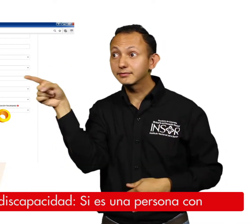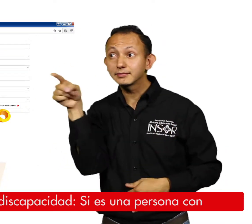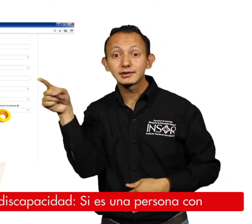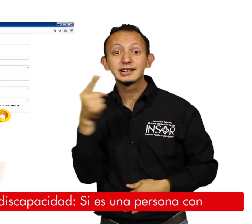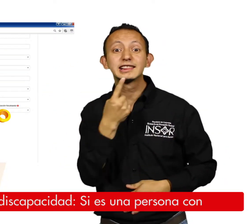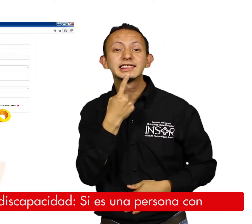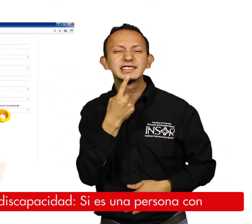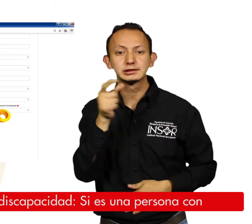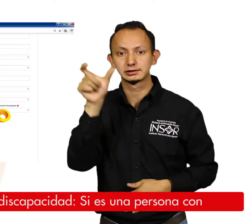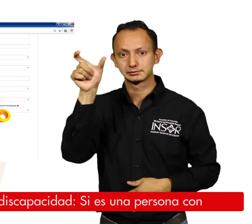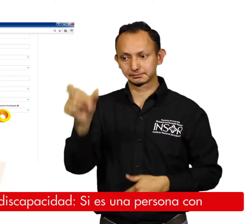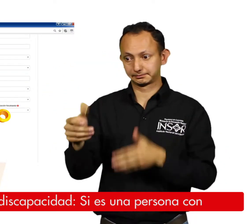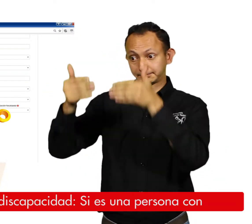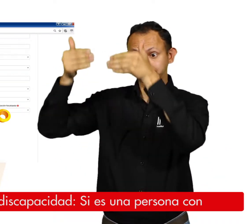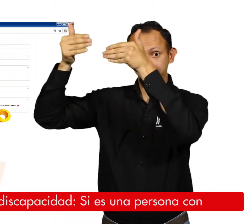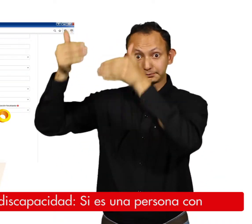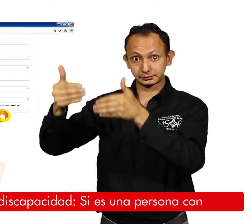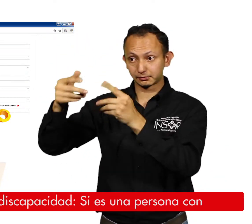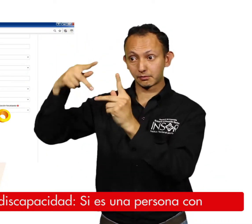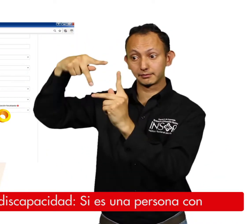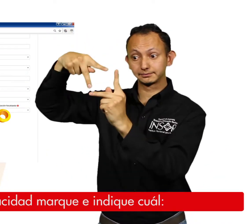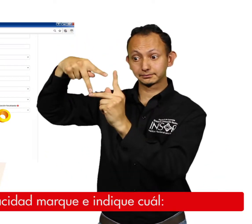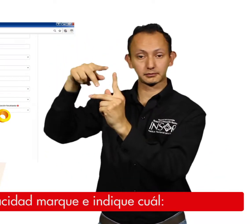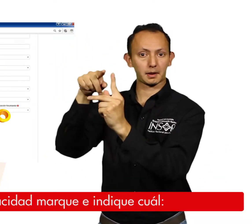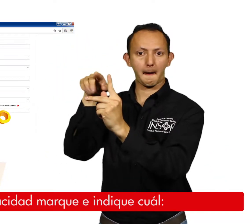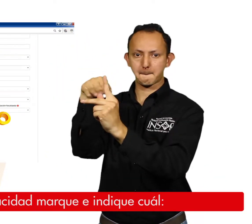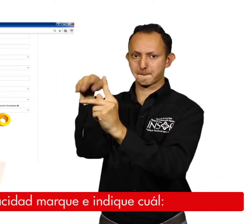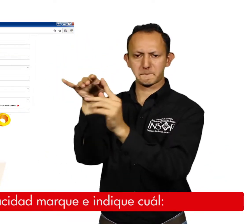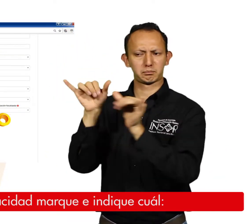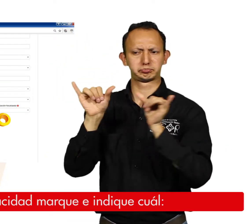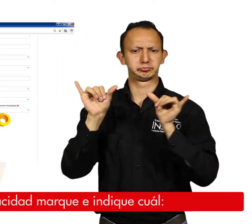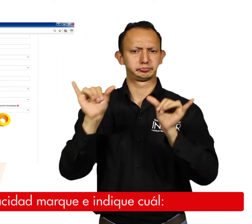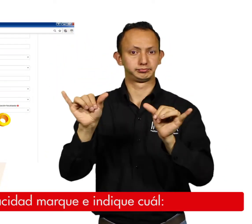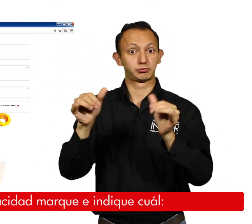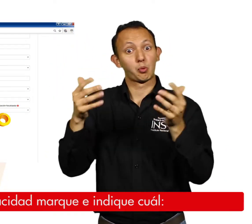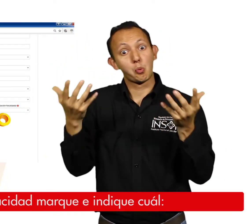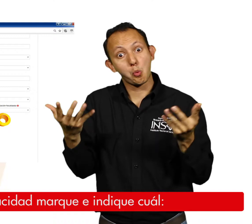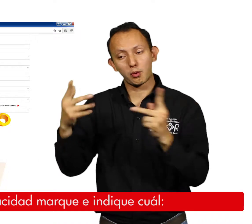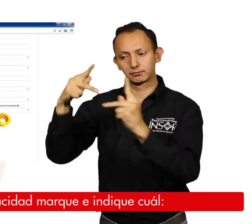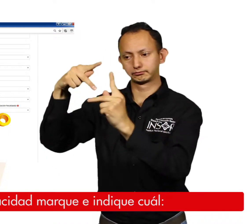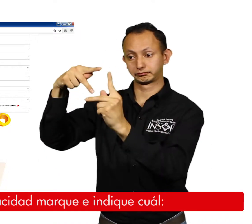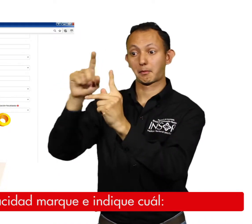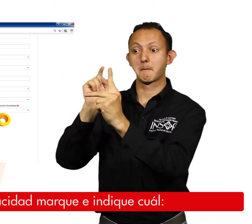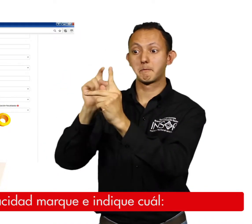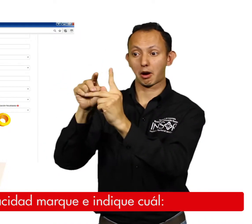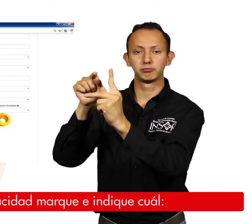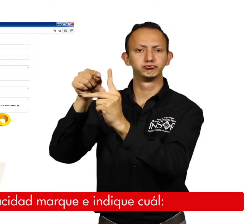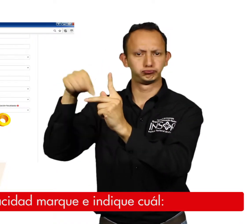Condición de discapacidad: si es una persona con discapacidad, marque e indique cuál.